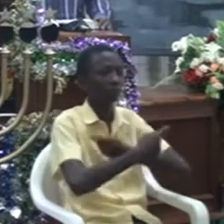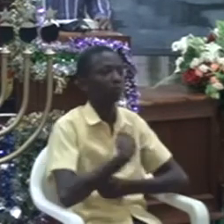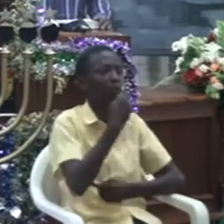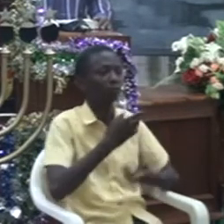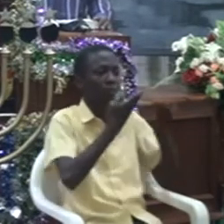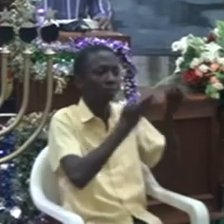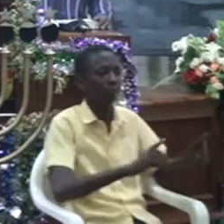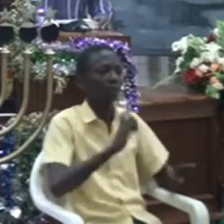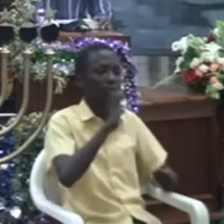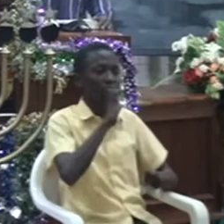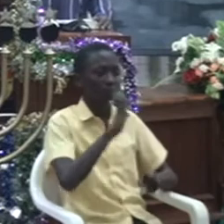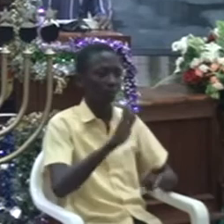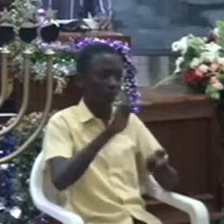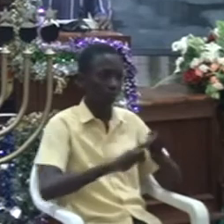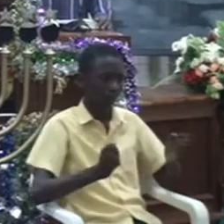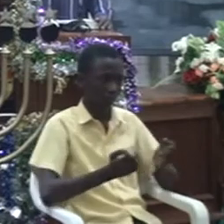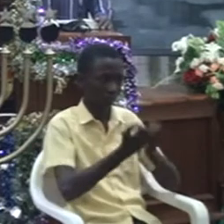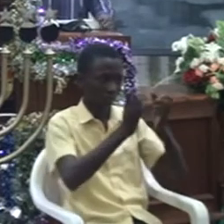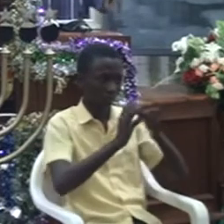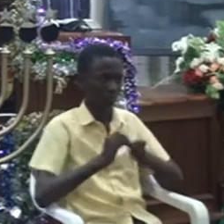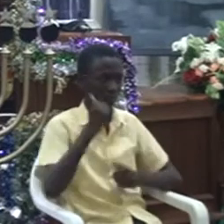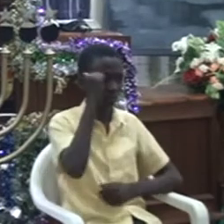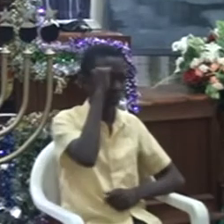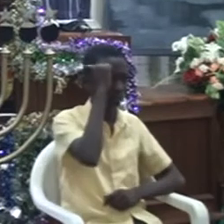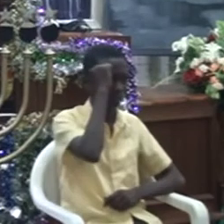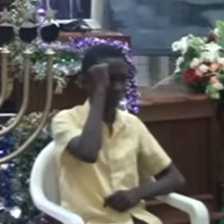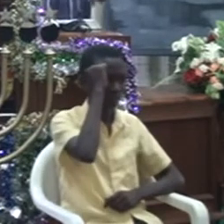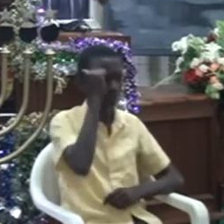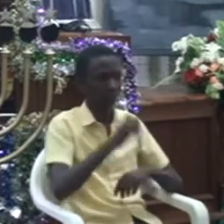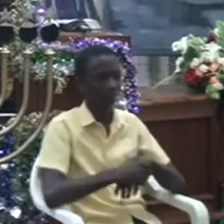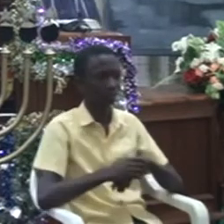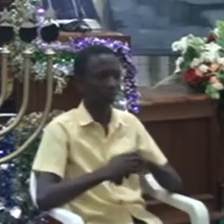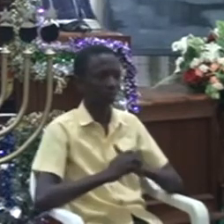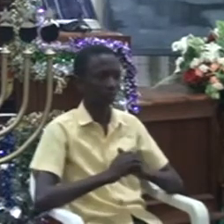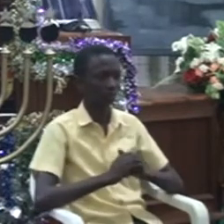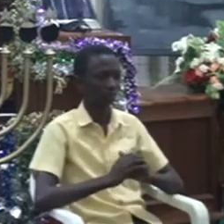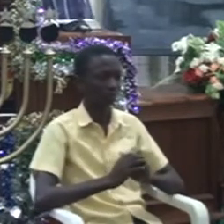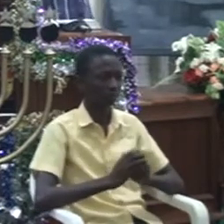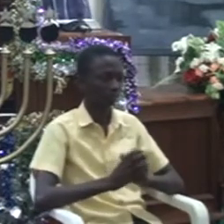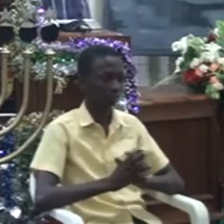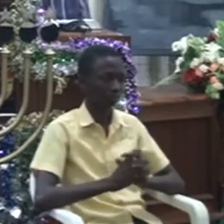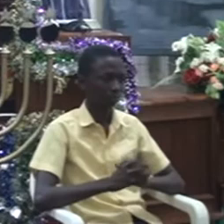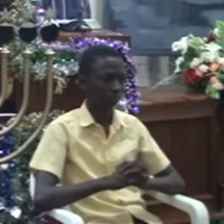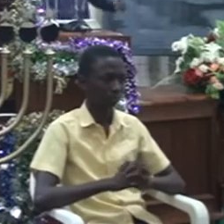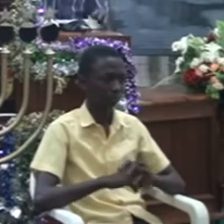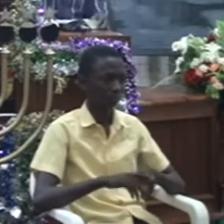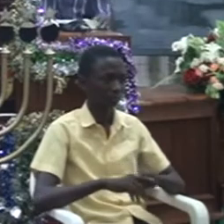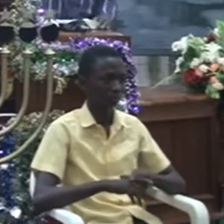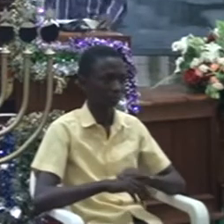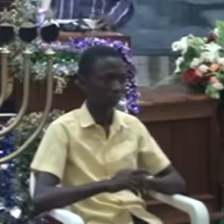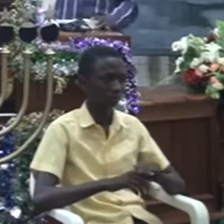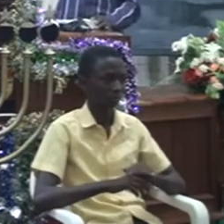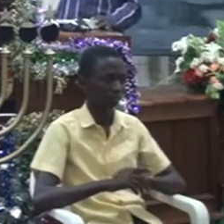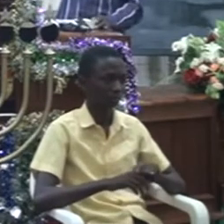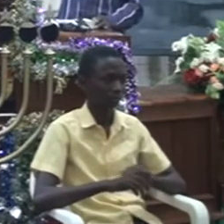à cause d'Adam. Kila mtu mwenye anakufa hata mwenye anakufa leo na wengine watakufa msiku zeziko nakuya ni juu ya